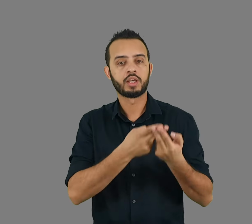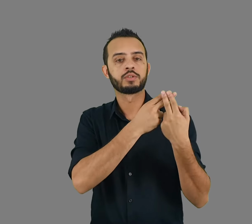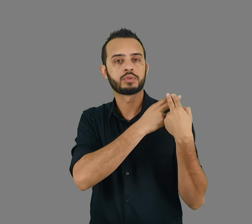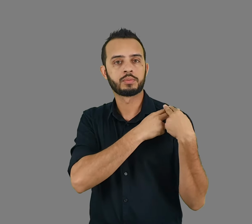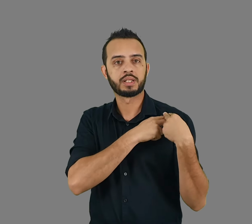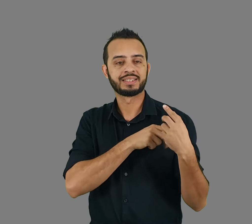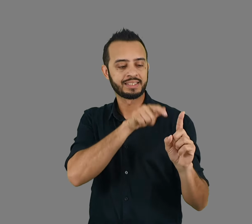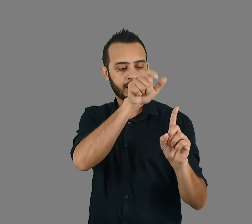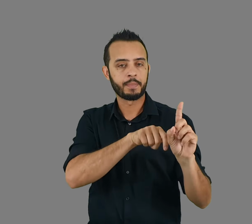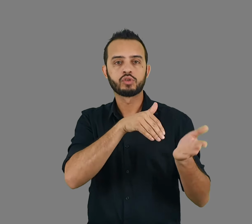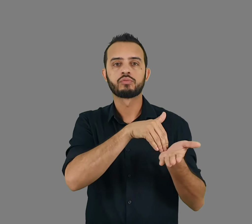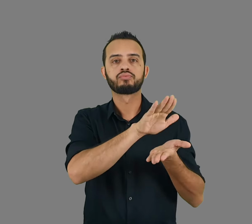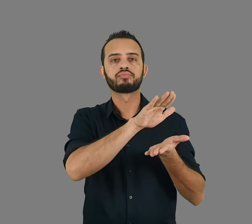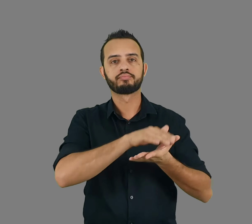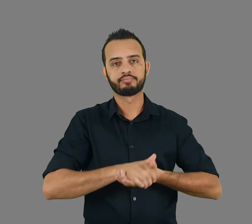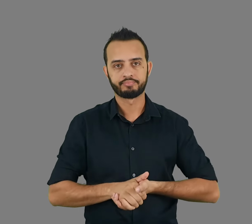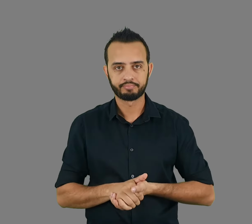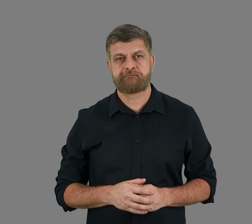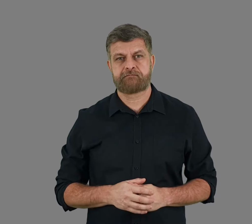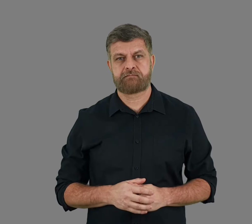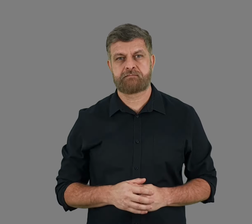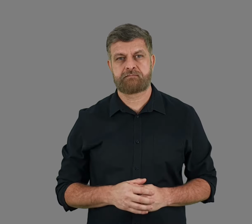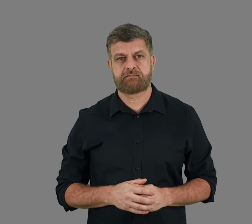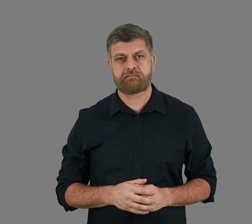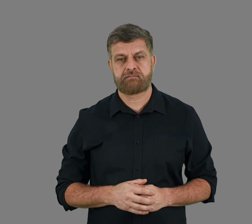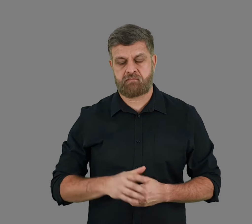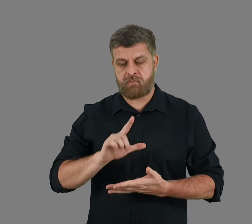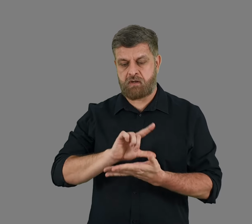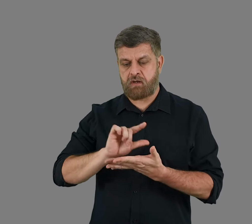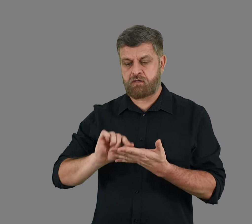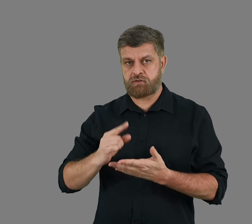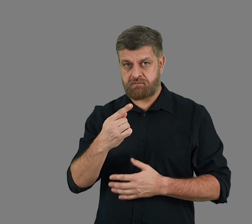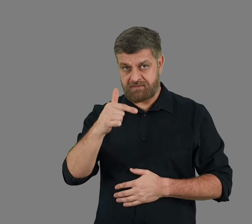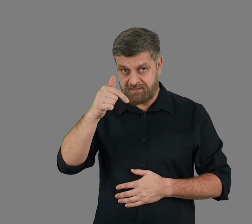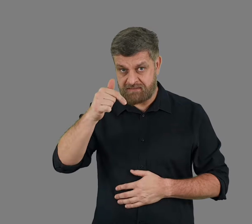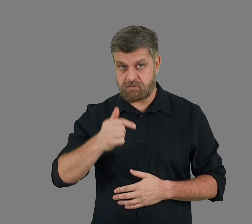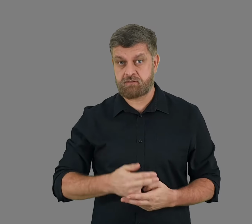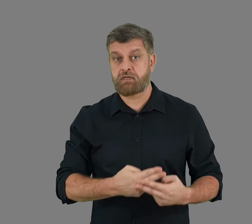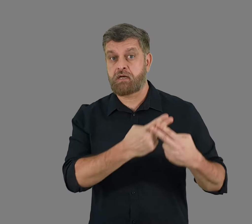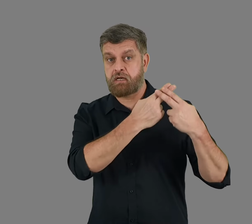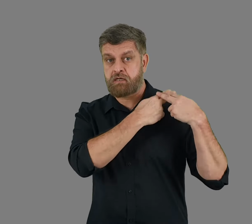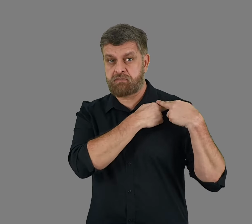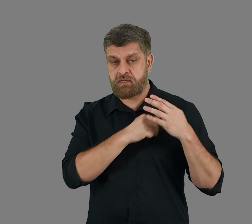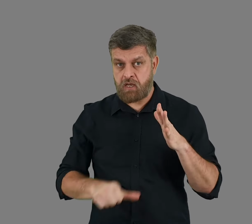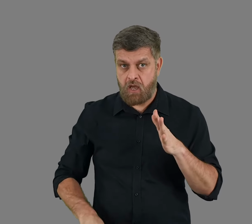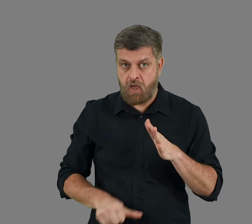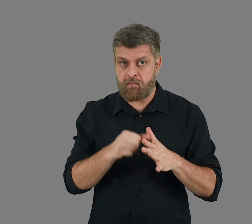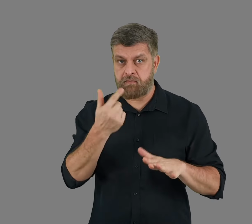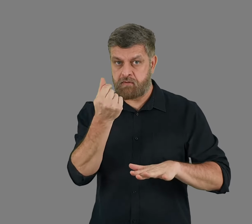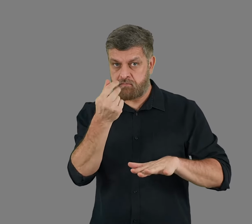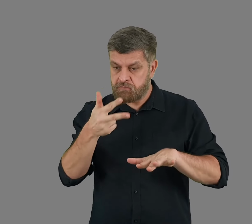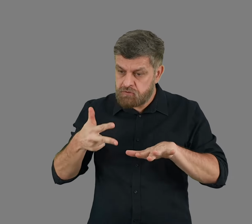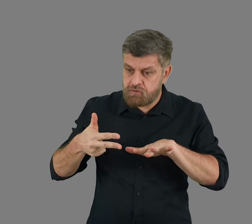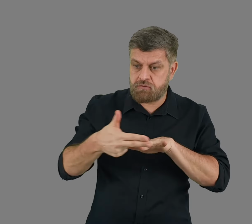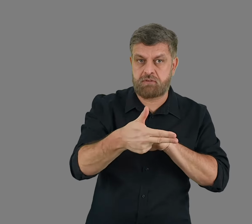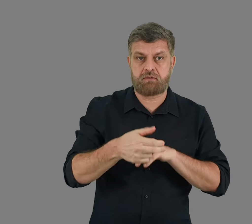renúncia ou vacância. Artigo 17. Compete ao primeiro tesoureiro: 1.